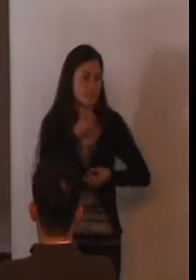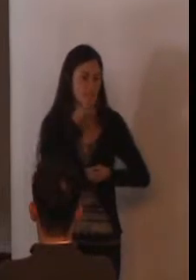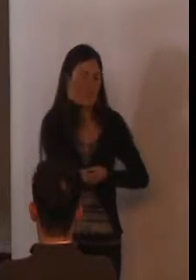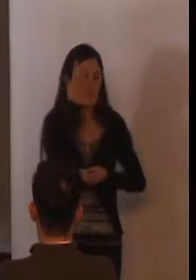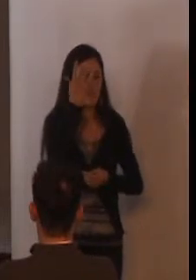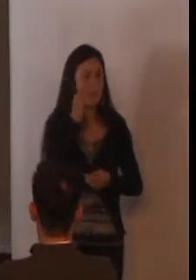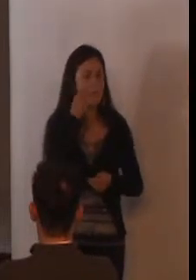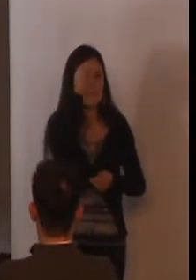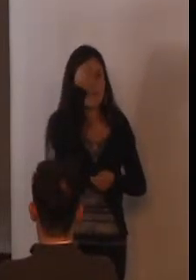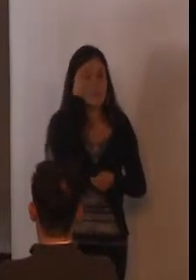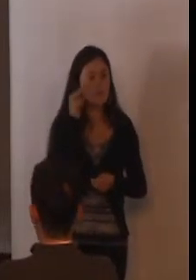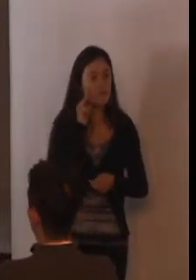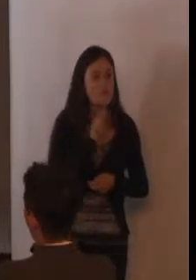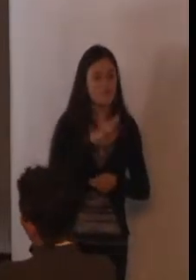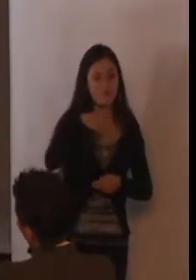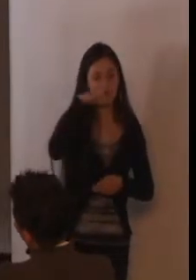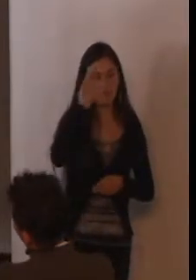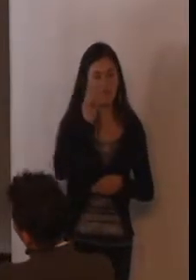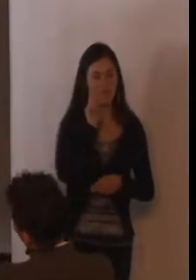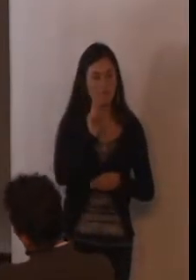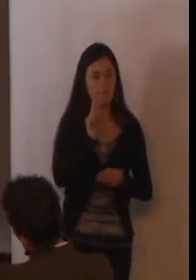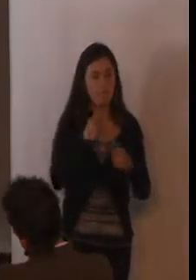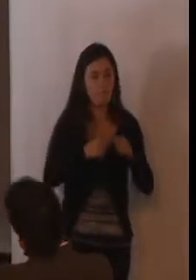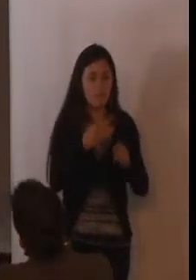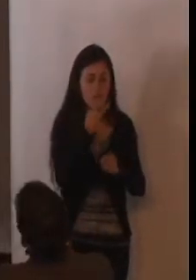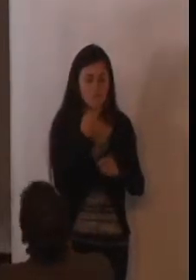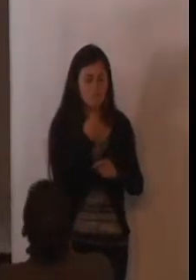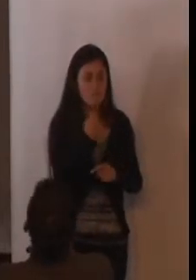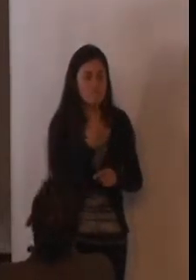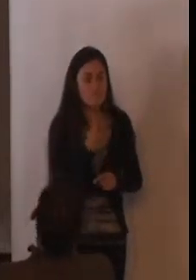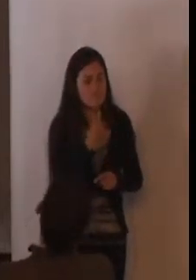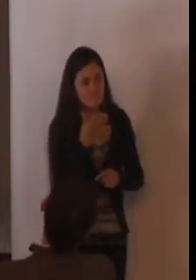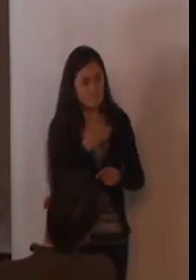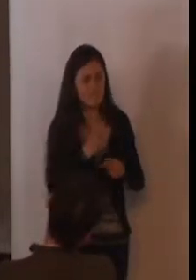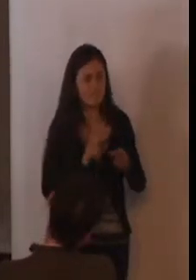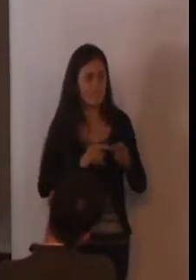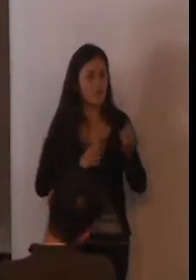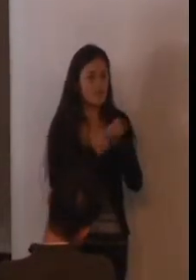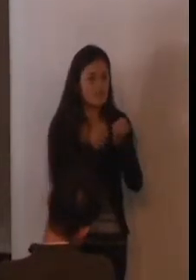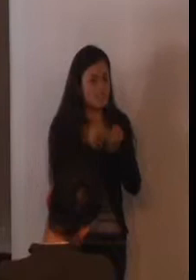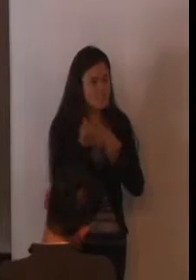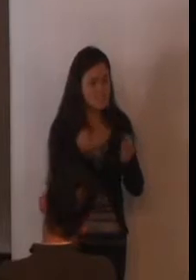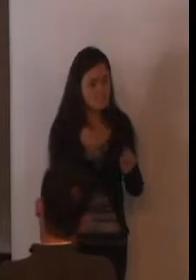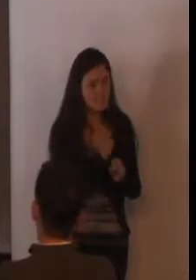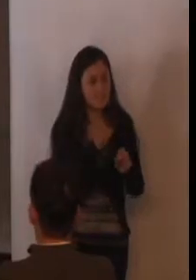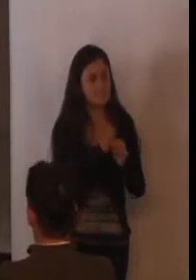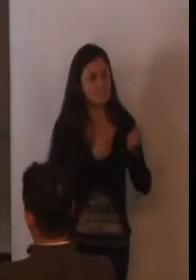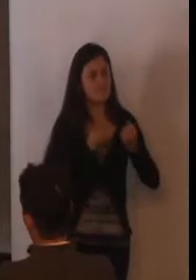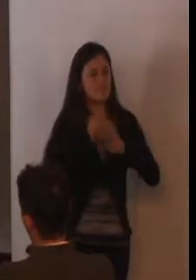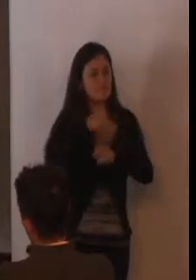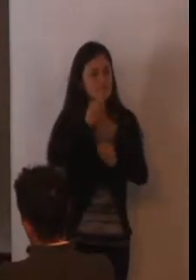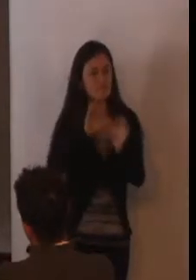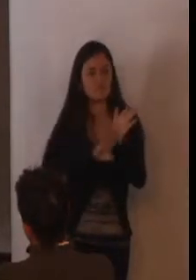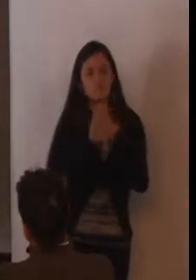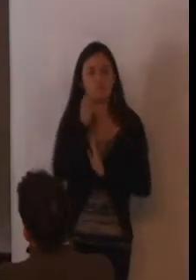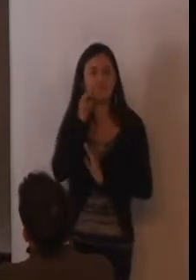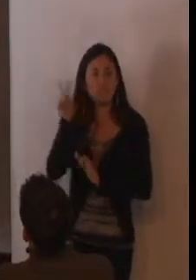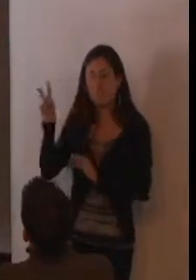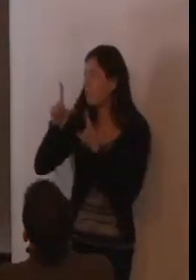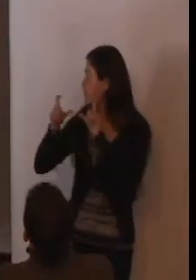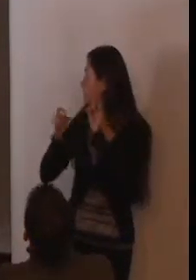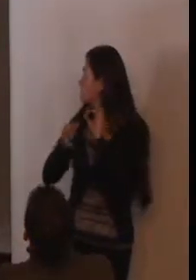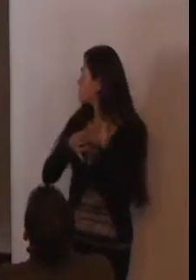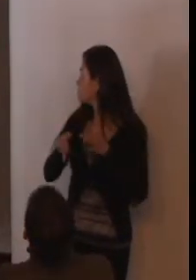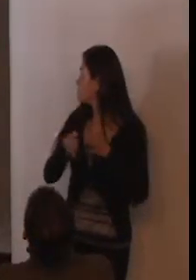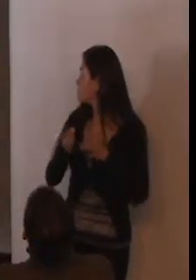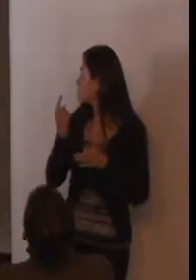una memoria visual fuerte, pero una memoria verbal de trabajo que requiere demasiado apoyo. Esta es una diapositiva que nosotros utilizamos